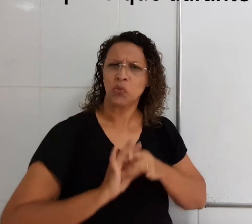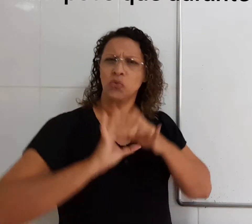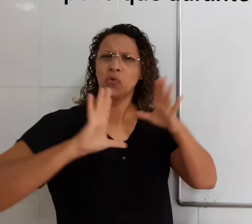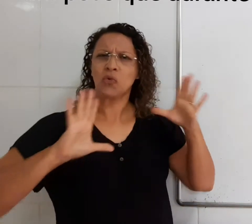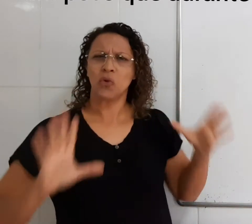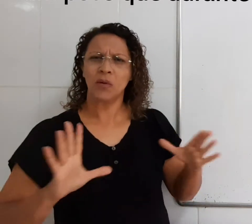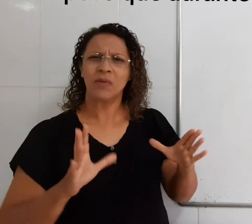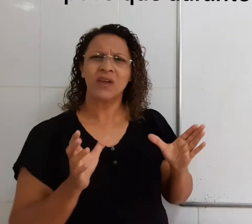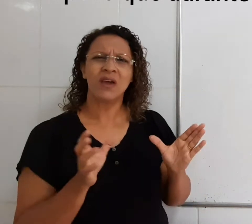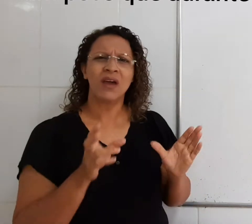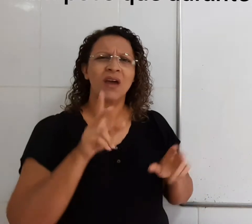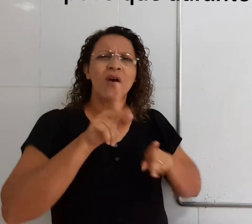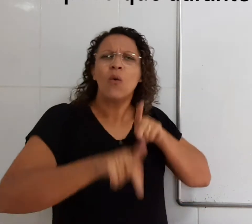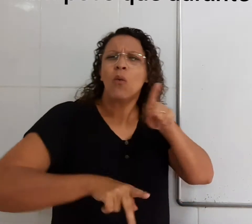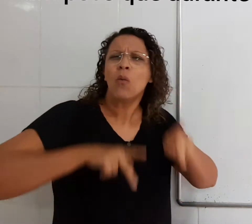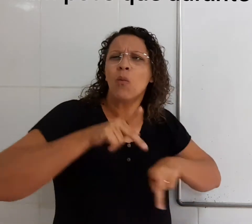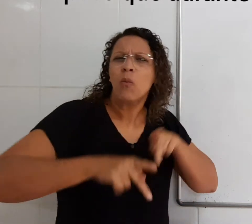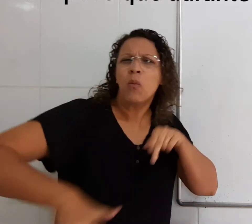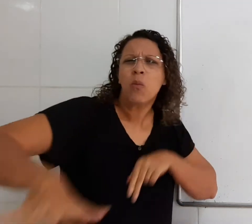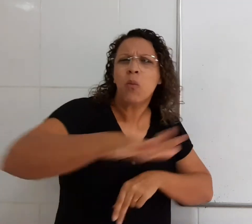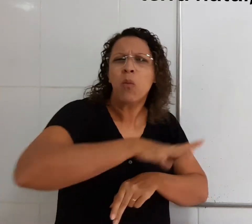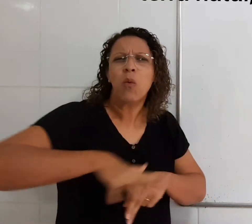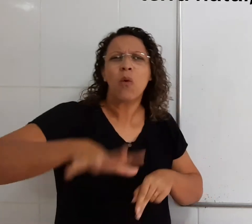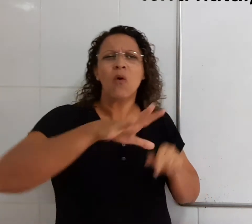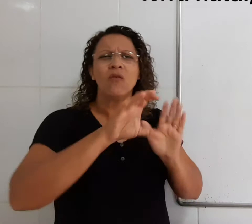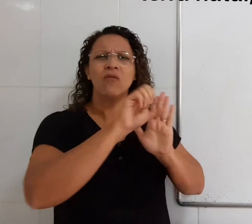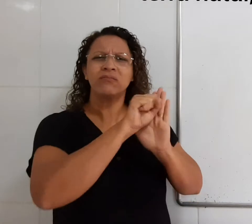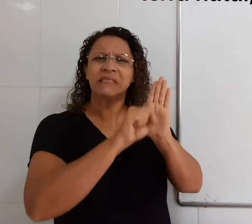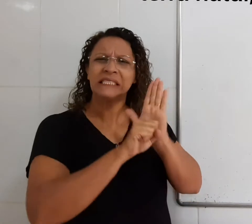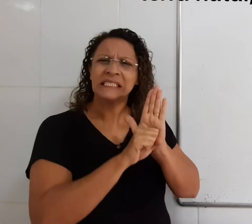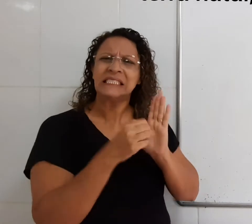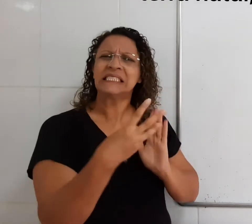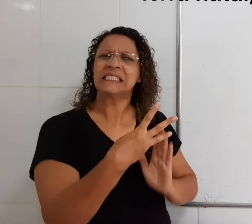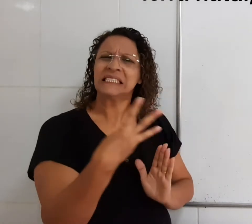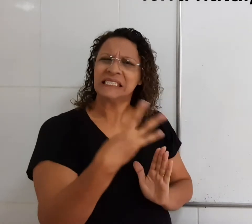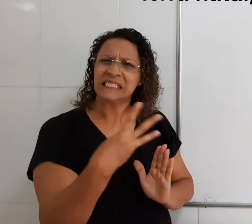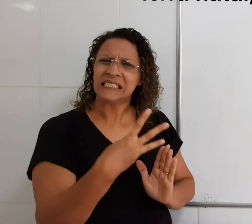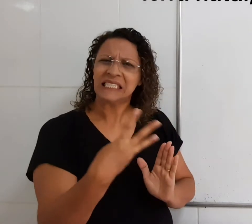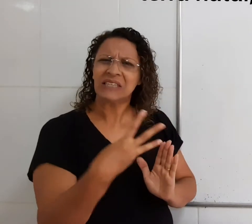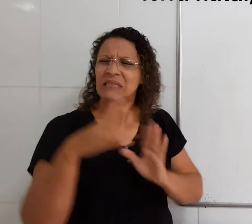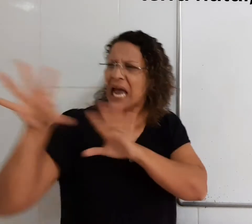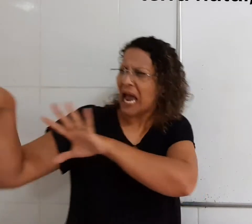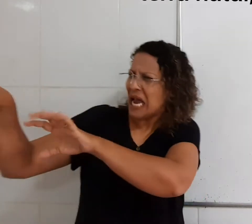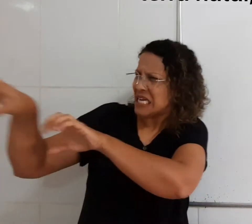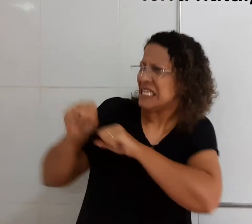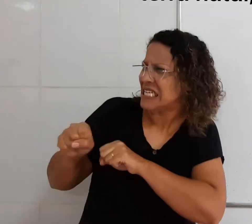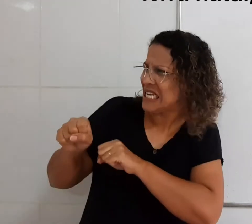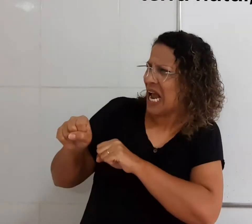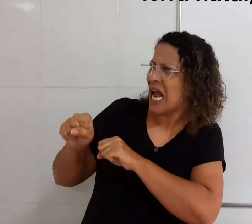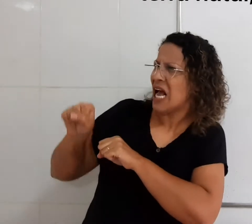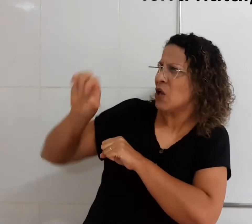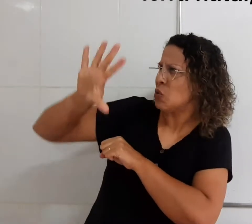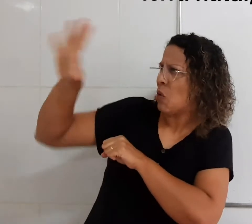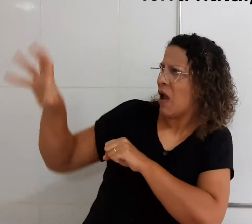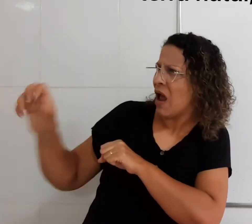mais 3 séculos vinha sendo arrancados à força de sua terra